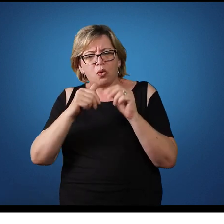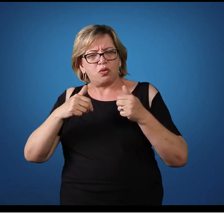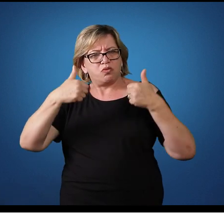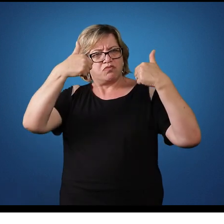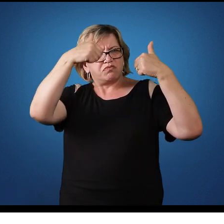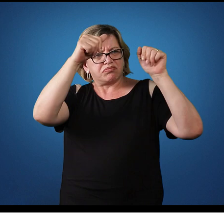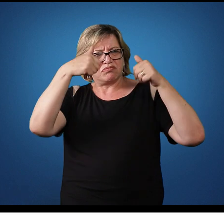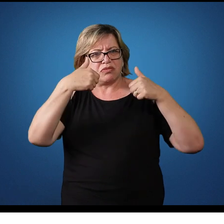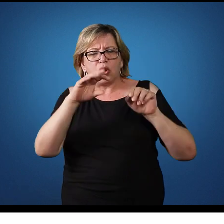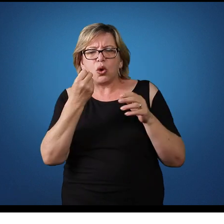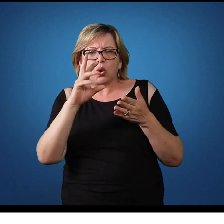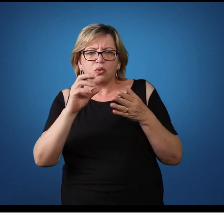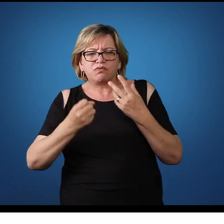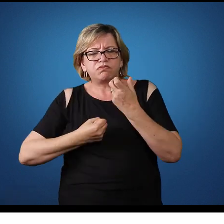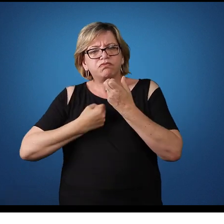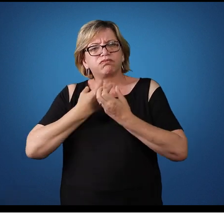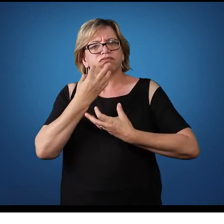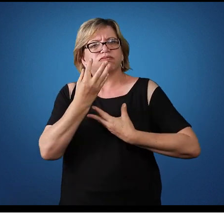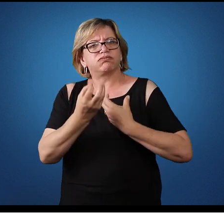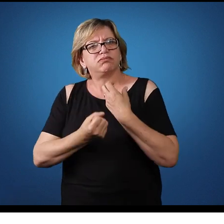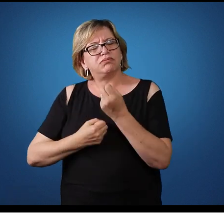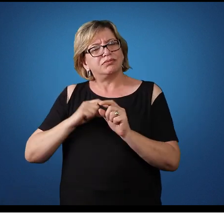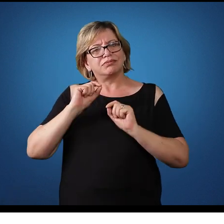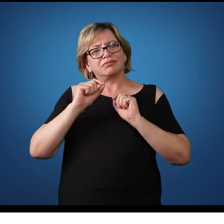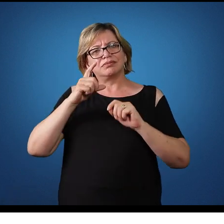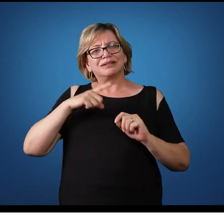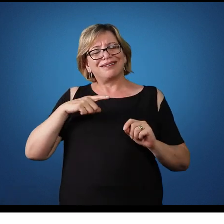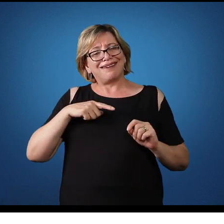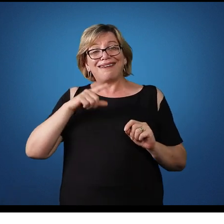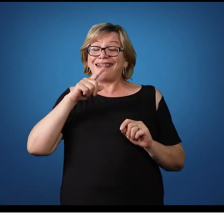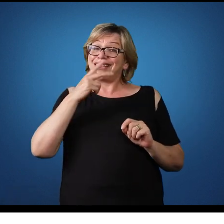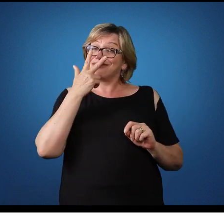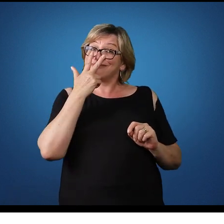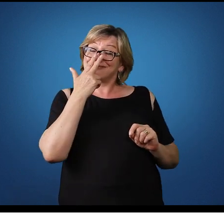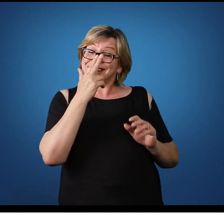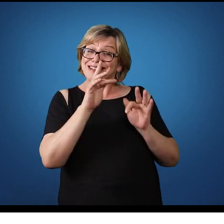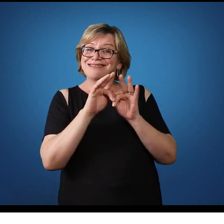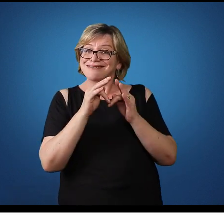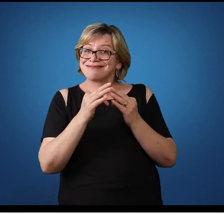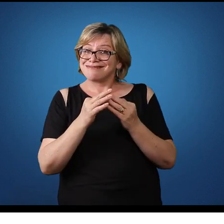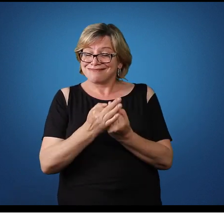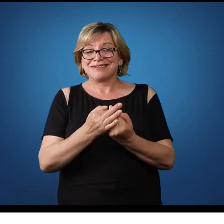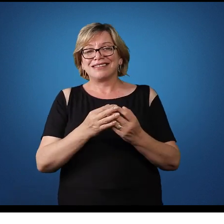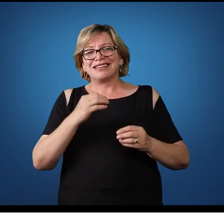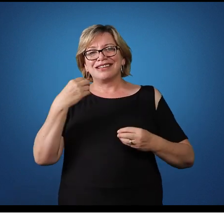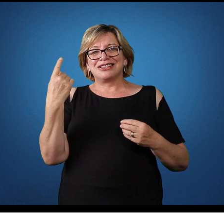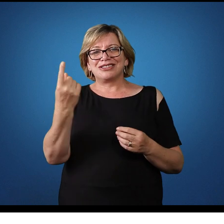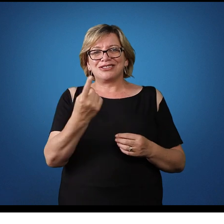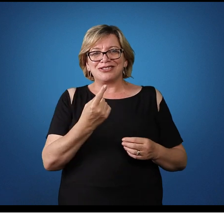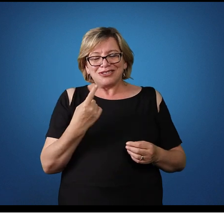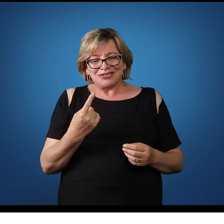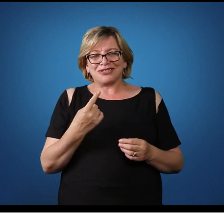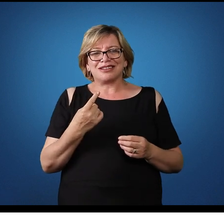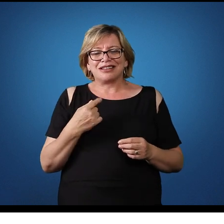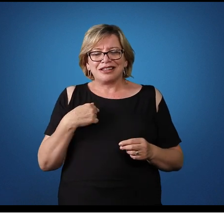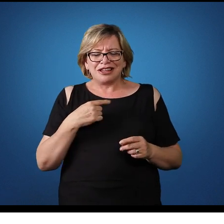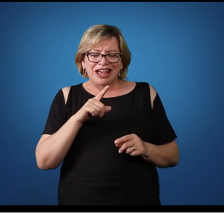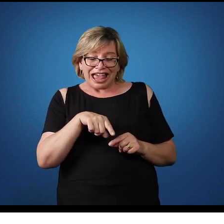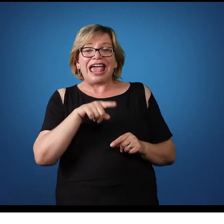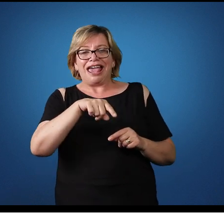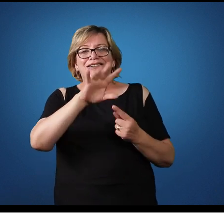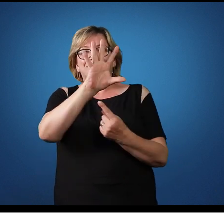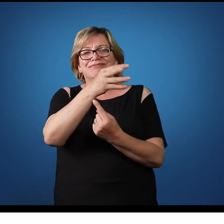gravuras, ou poesias, o que há é justamente uma semelhança de família. Nós reconhecemos que se trata de